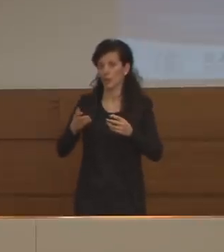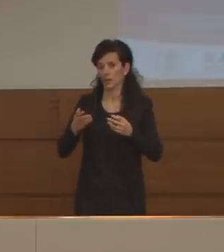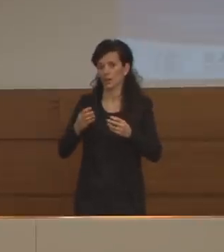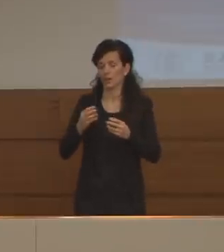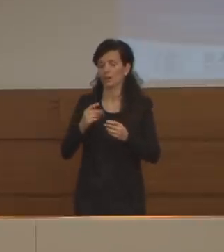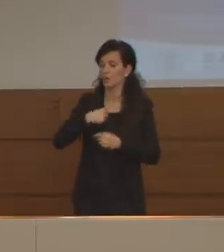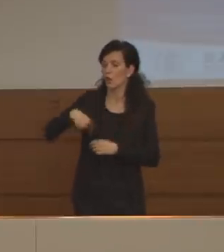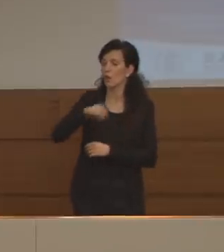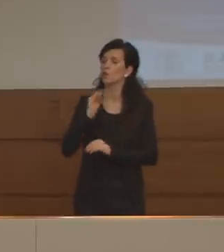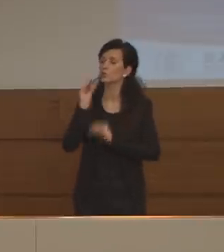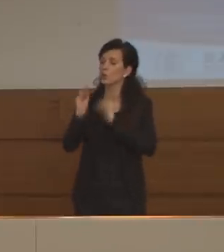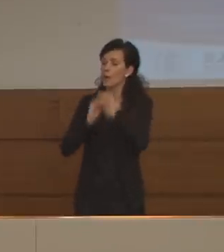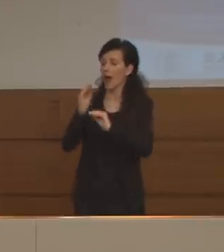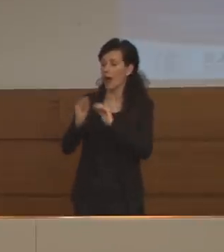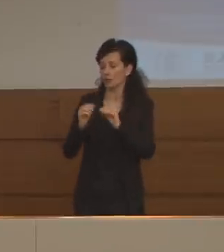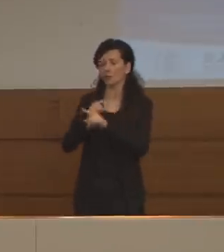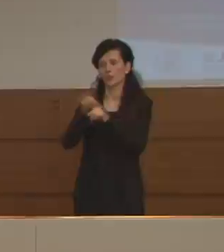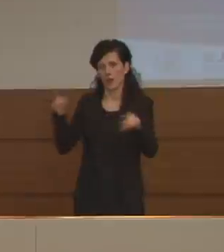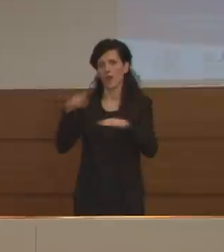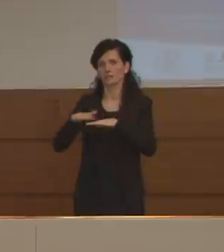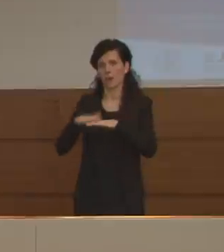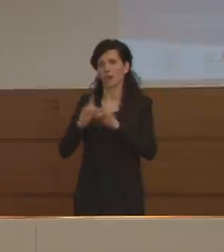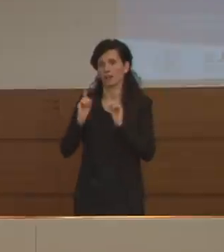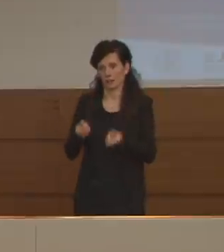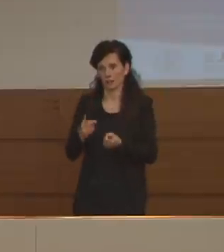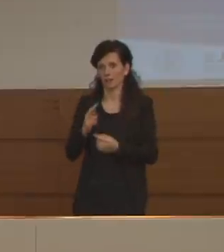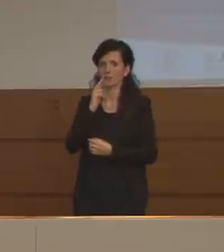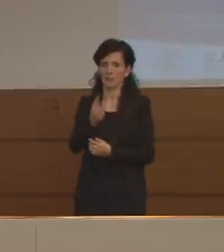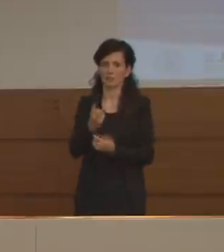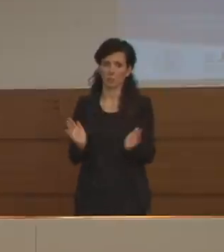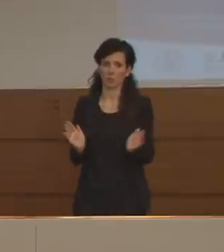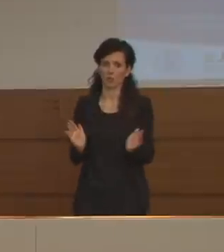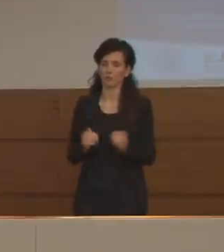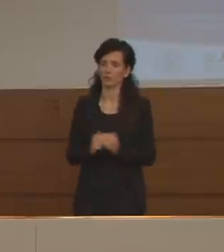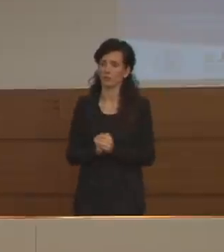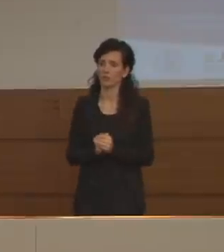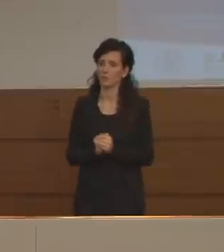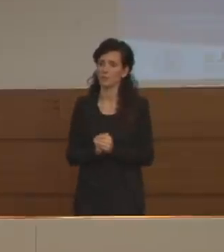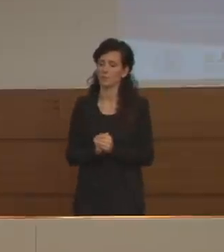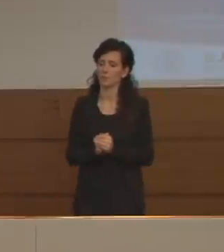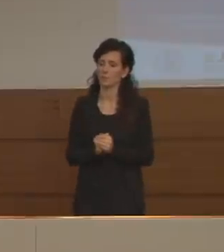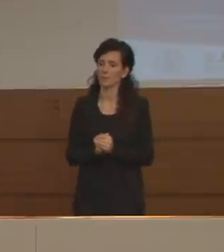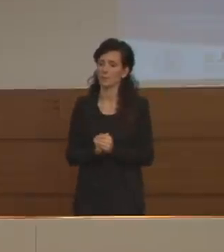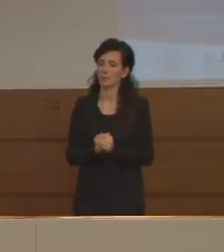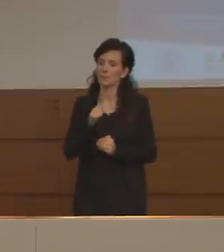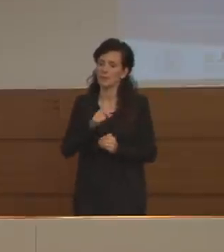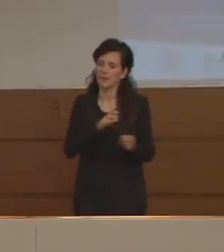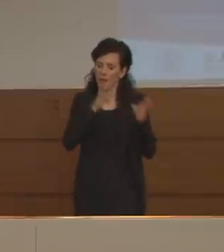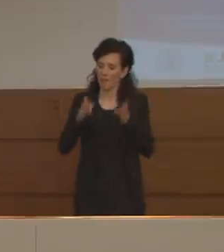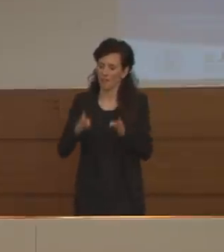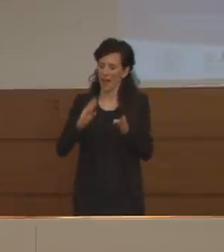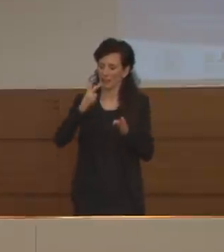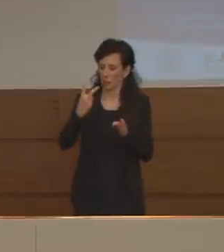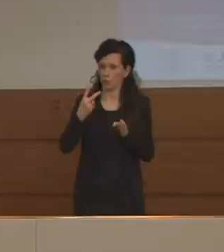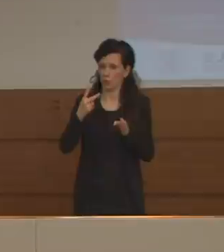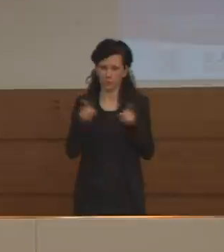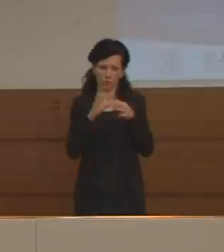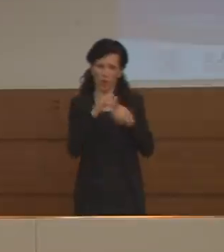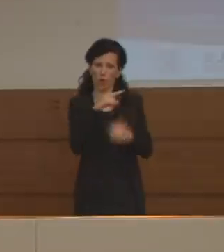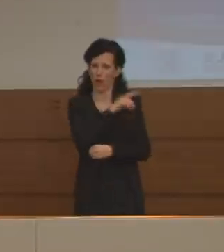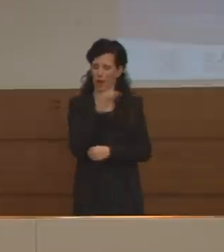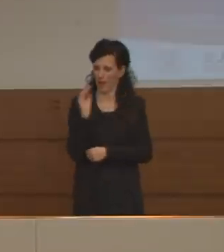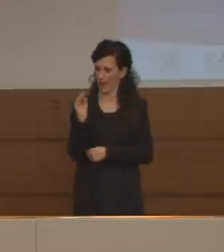ma soffermandomi sulla domanda di una fase due lei ritiene che